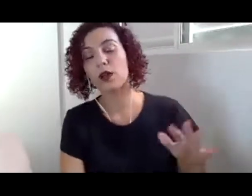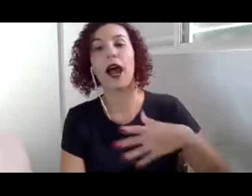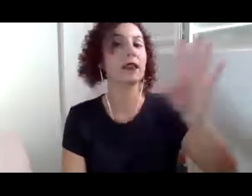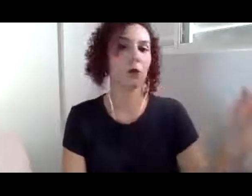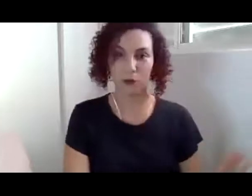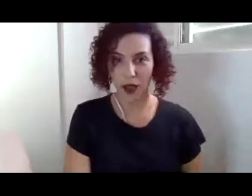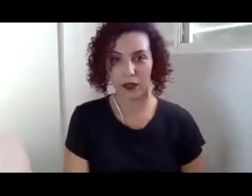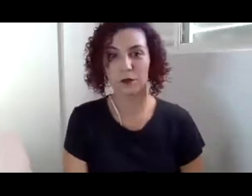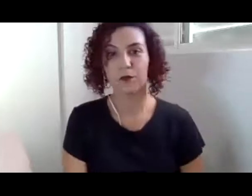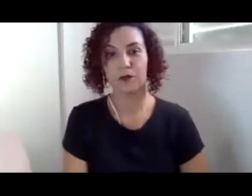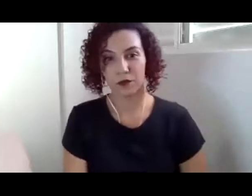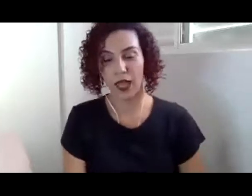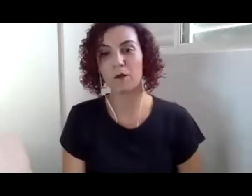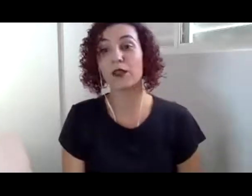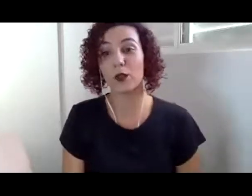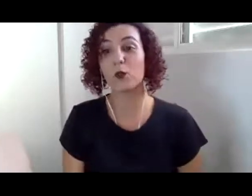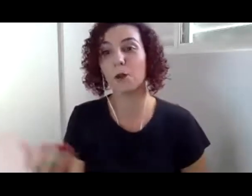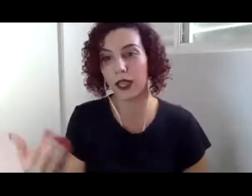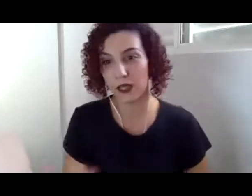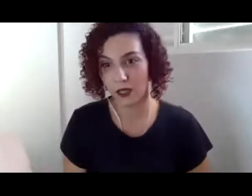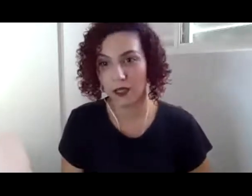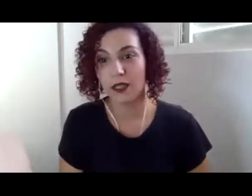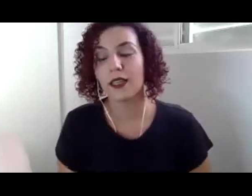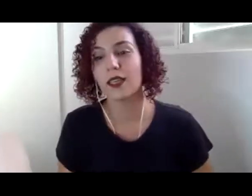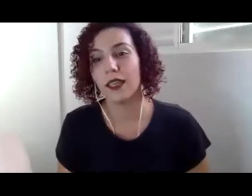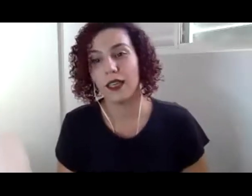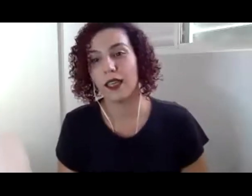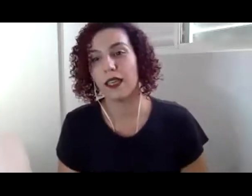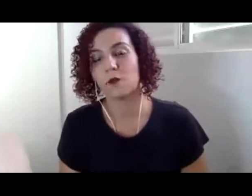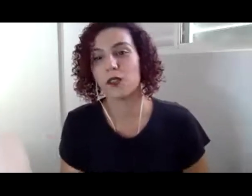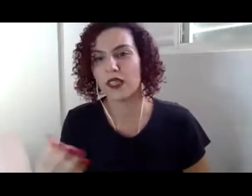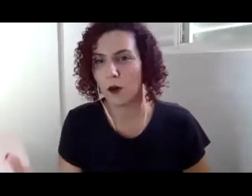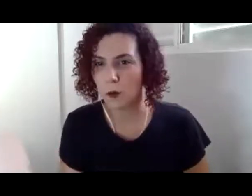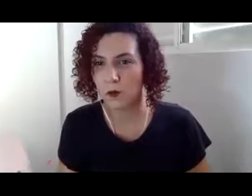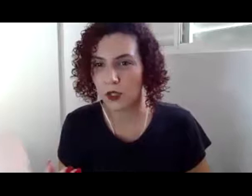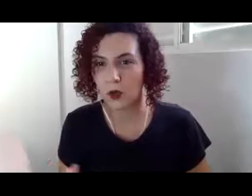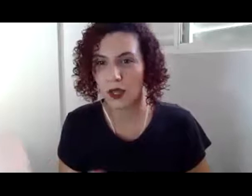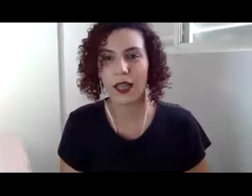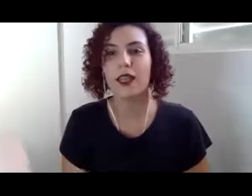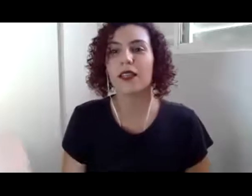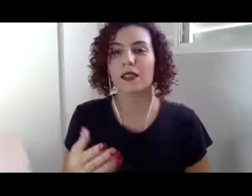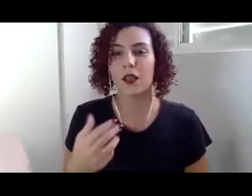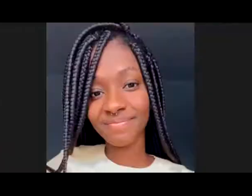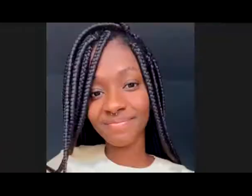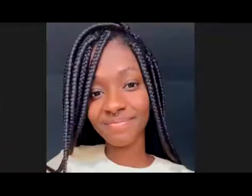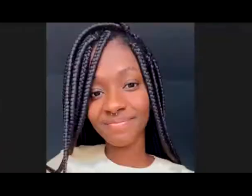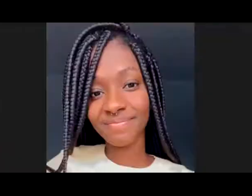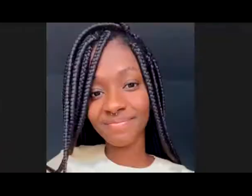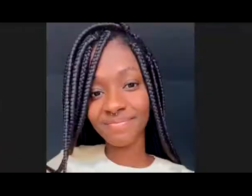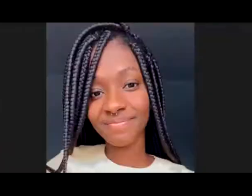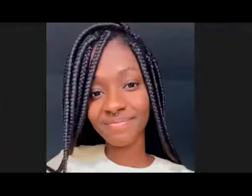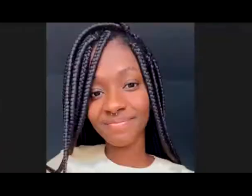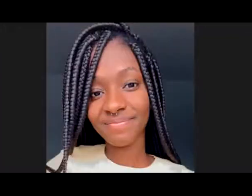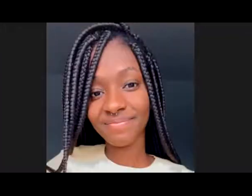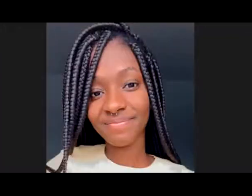surdo, então não fala. Né? Imagina a surpresa que, eu não sei se é uma professora, né? Que você comentou, imagina